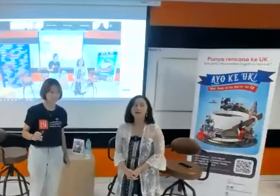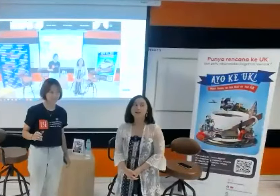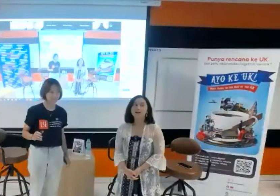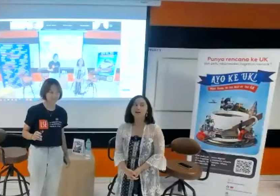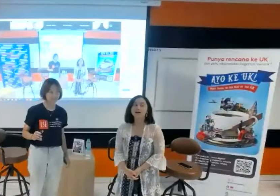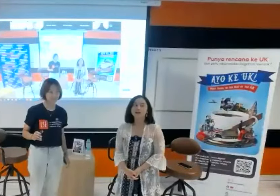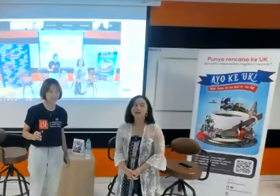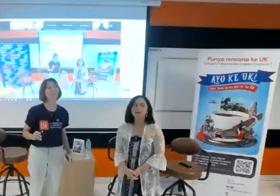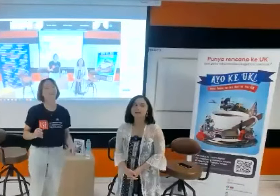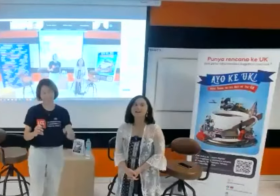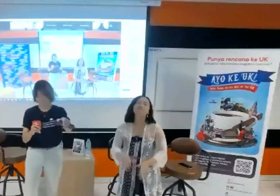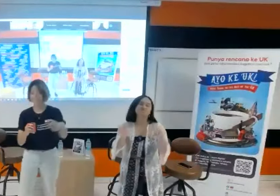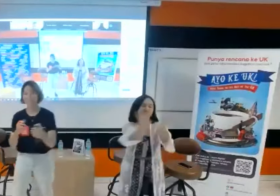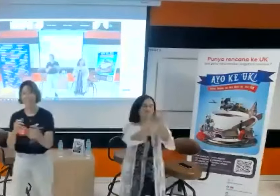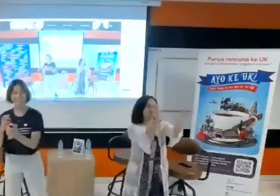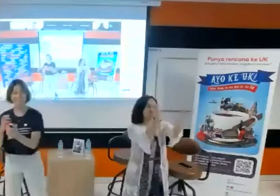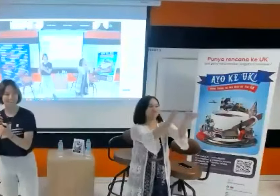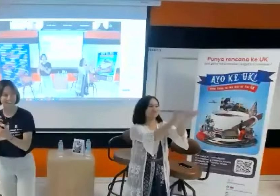fcdo